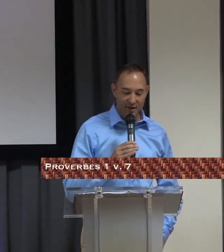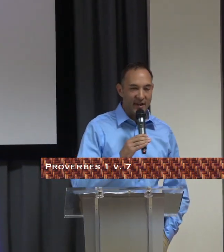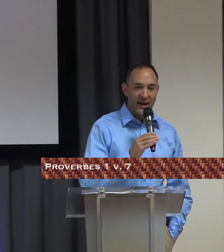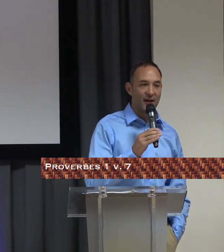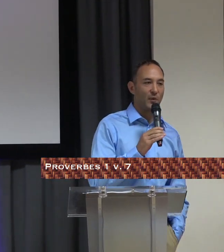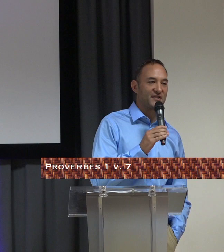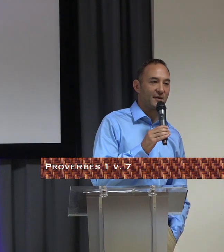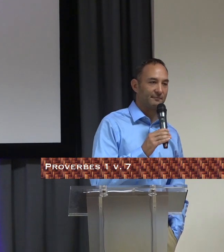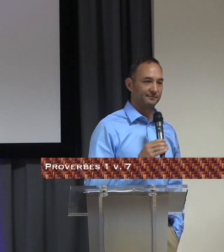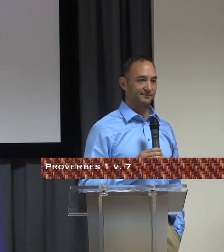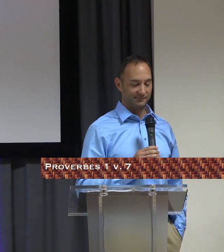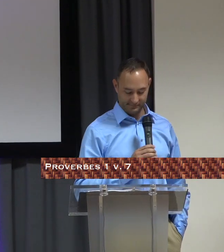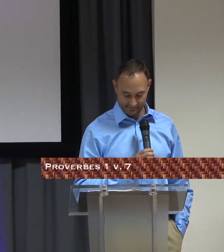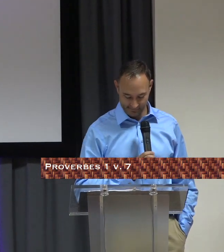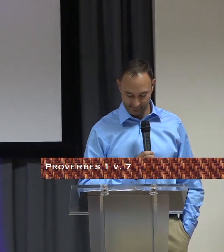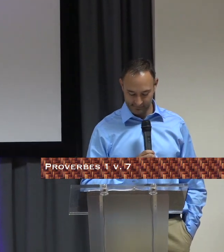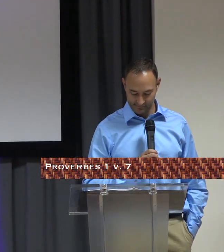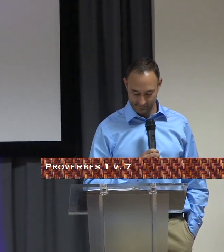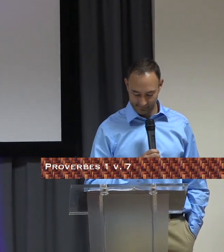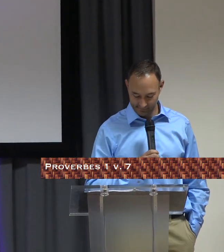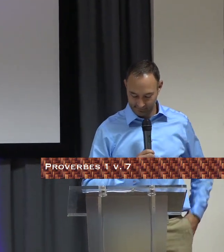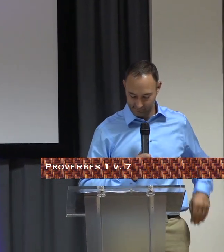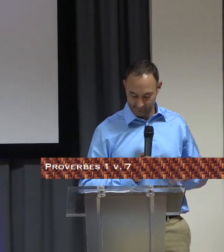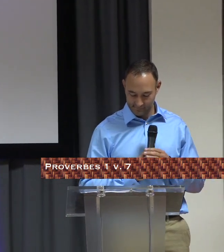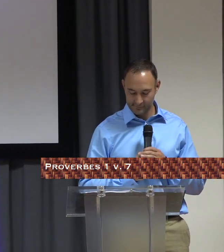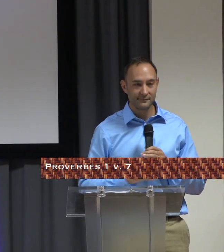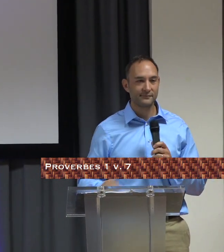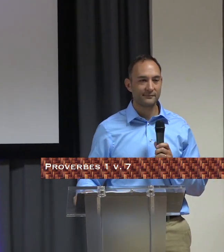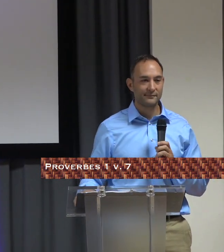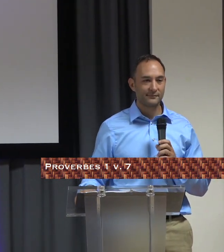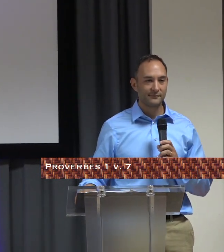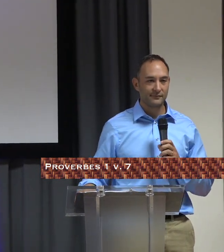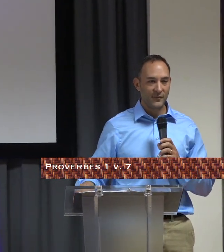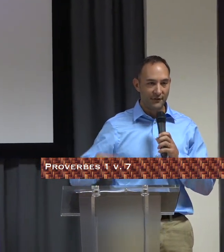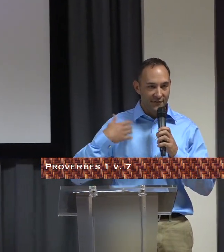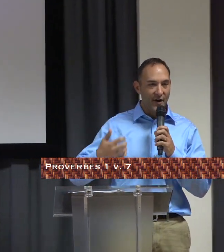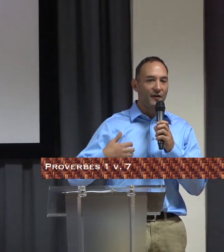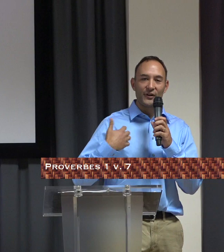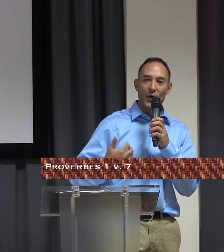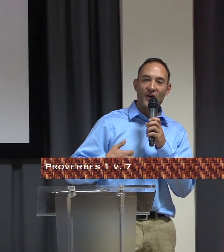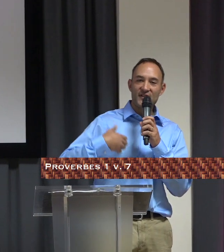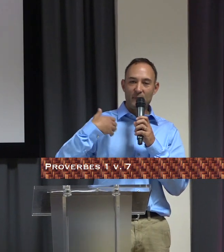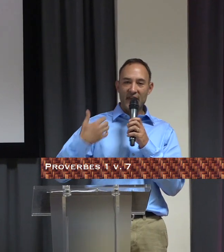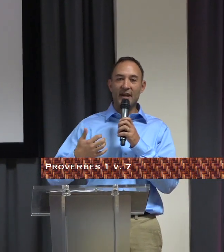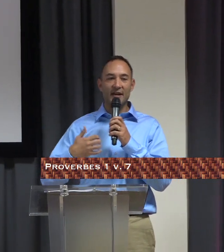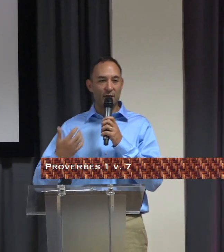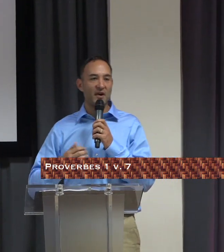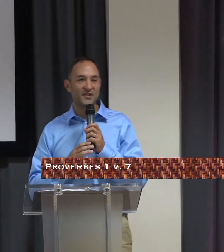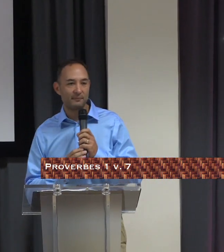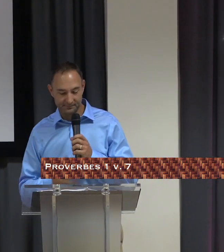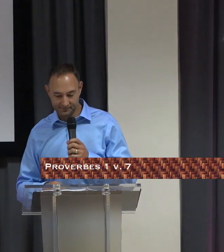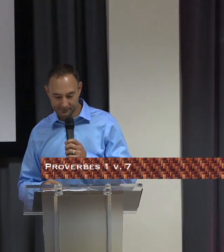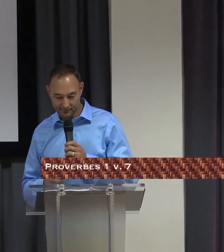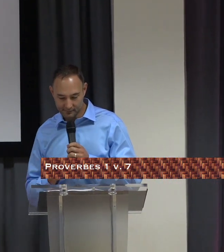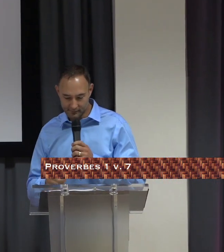Lord is the beginning of wisdom." Donc la crainte de l'Éternel est le commencement de la sagesse. The fear of the Lord is the beginning of